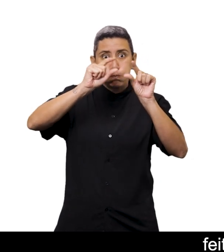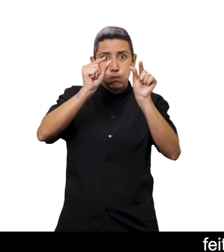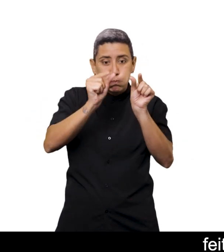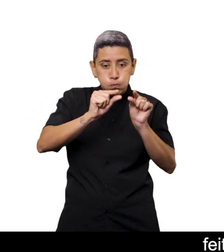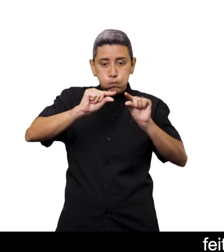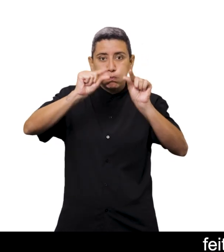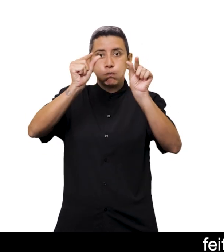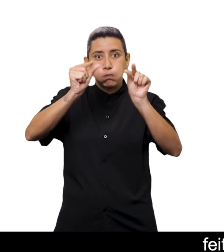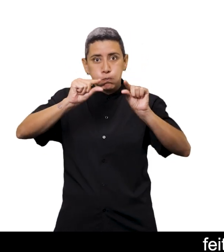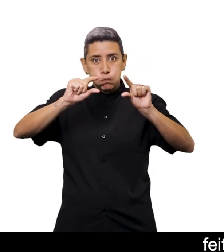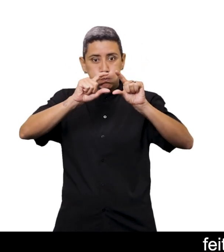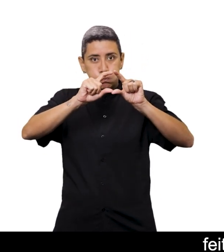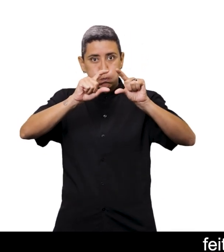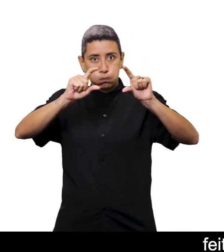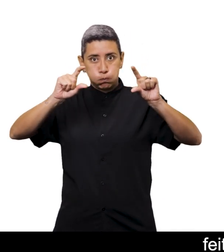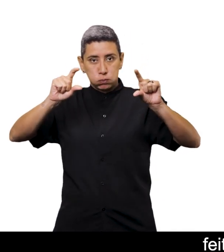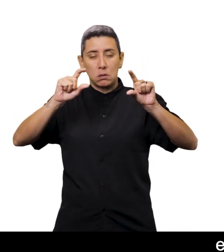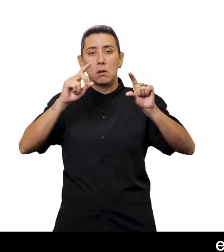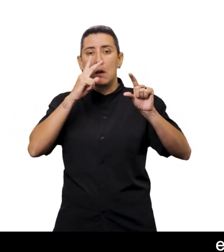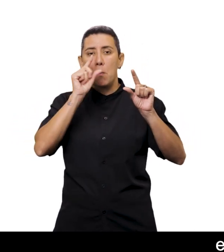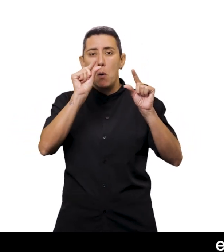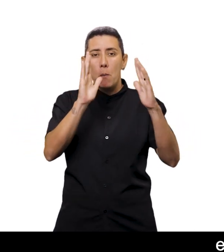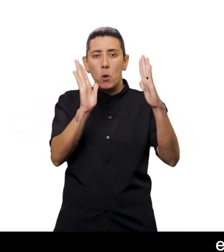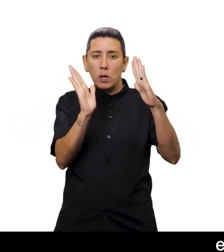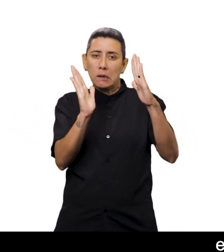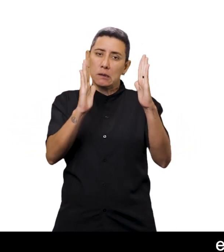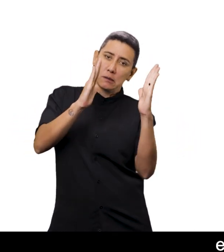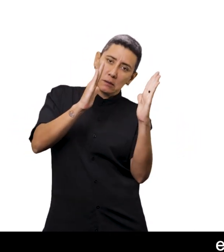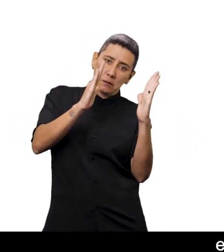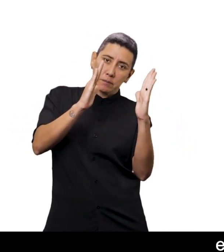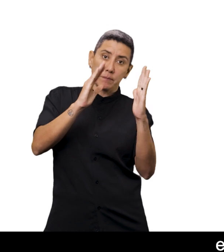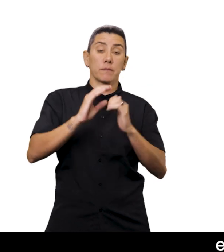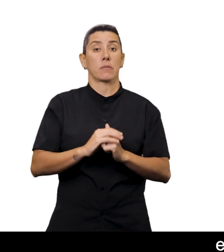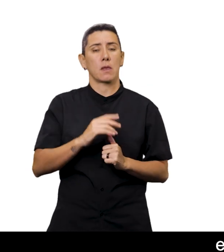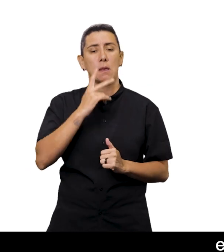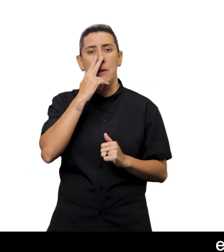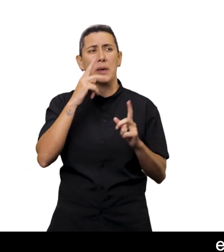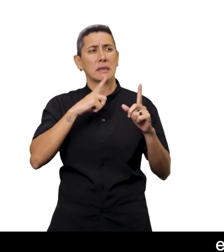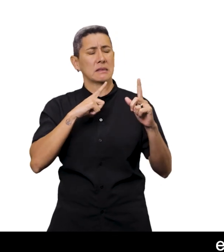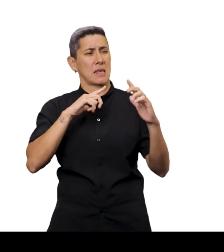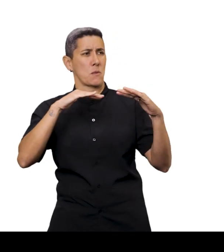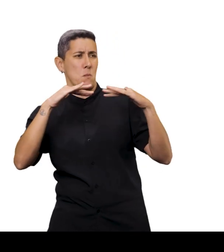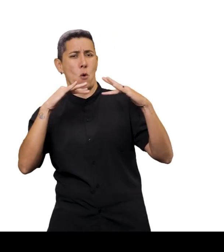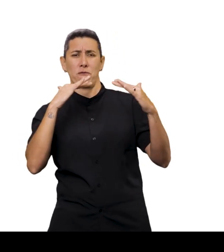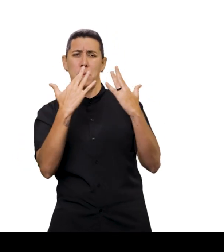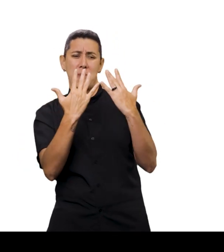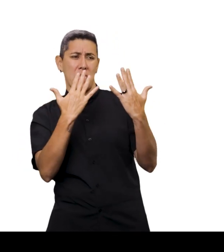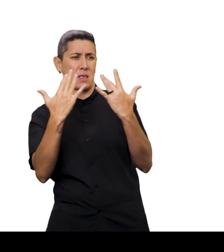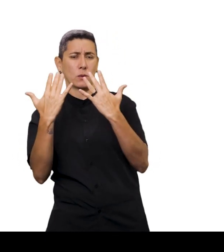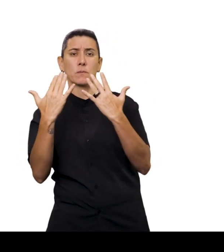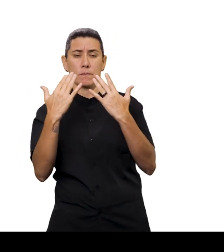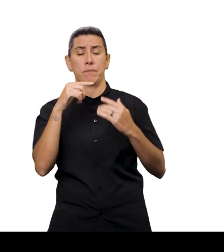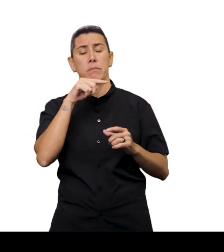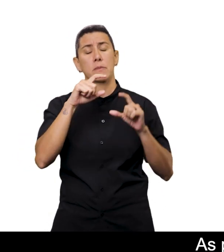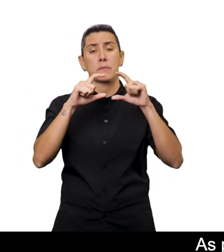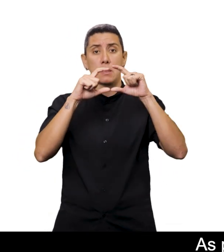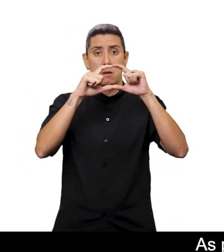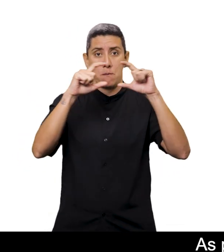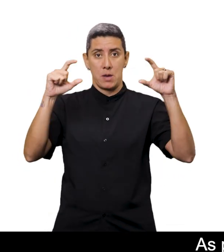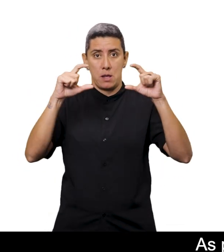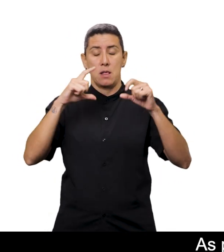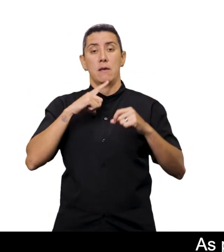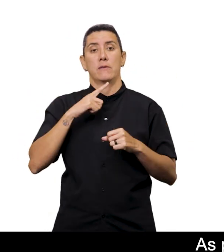com traços grossos, irregulares e levemente inclinados para a esquerda, sugerindo o movimento.